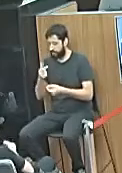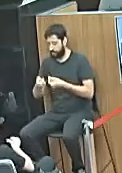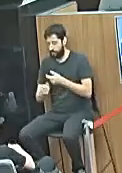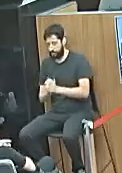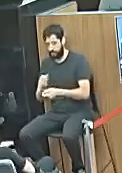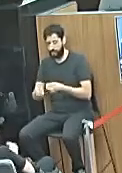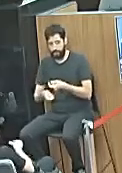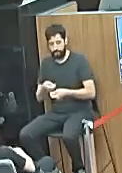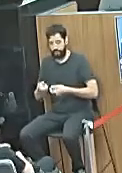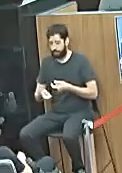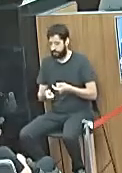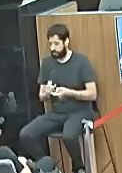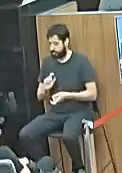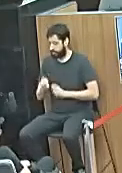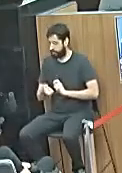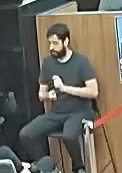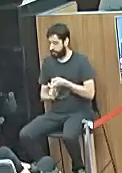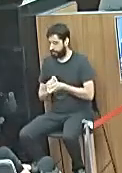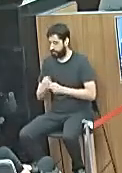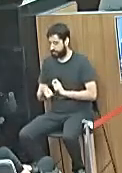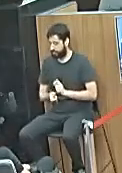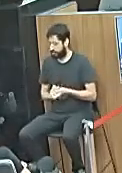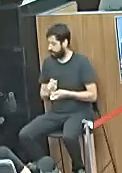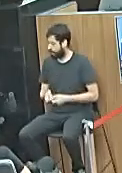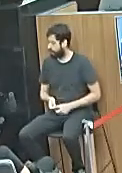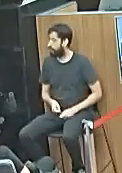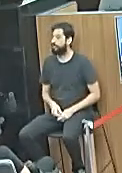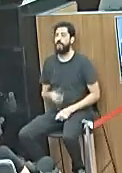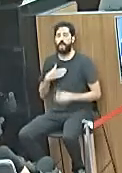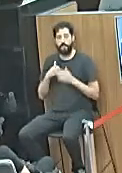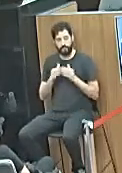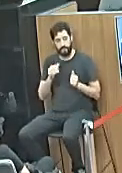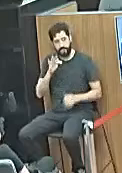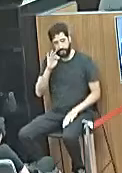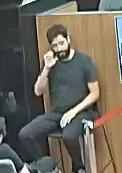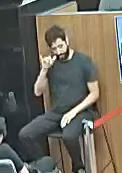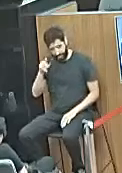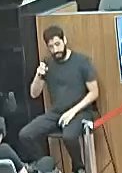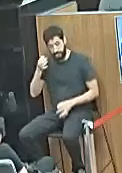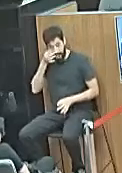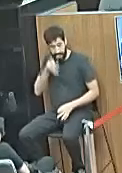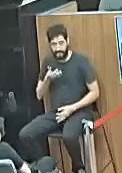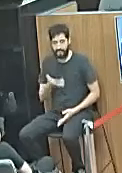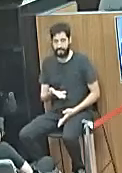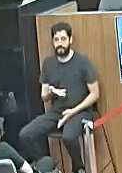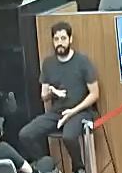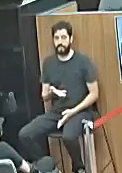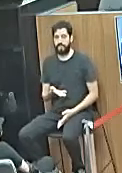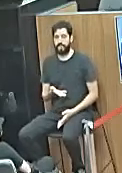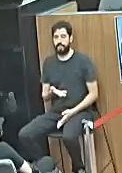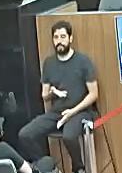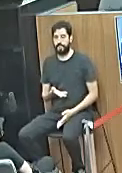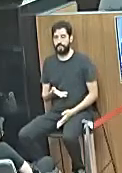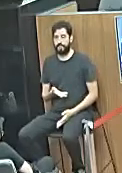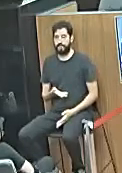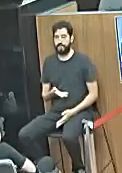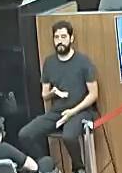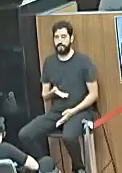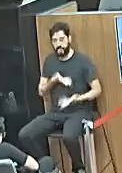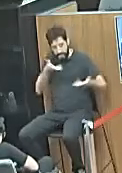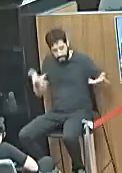já do ppg que também está empenhada em que pede o filipe é a tensão intense em